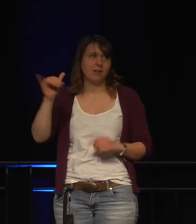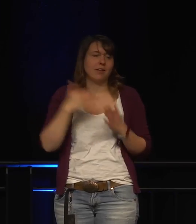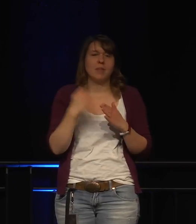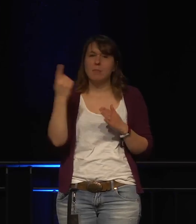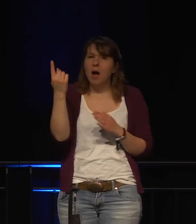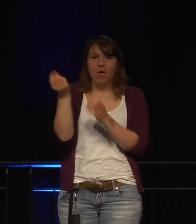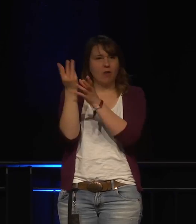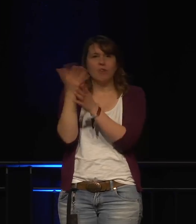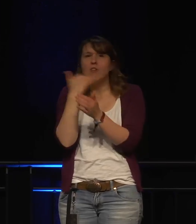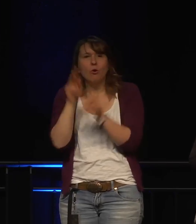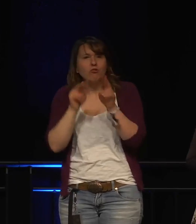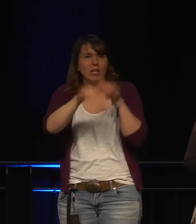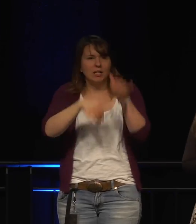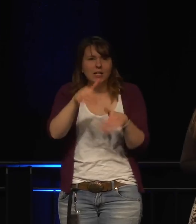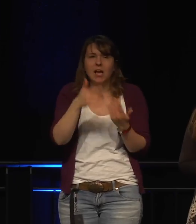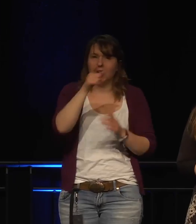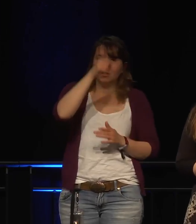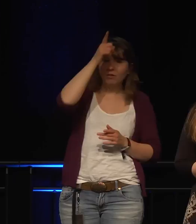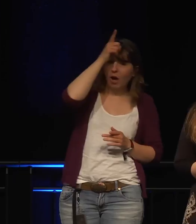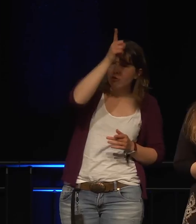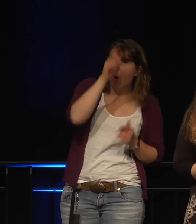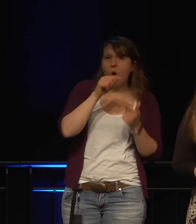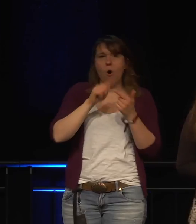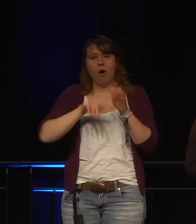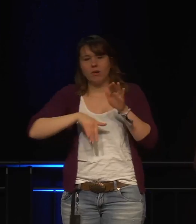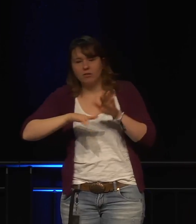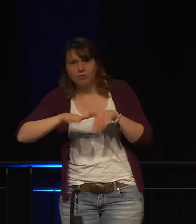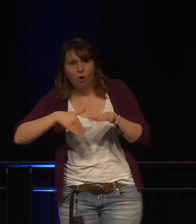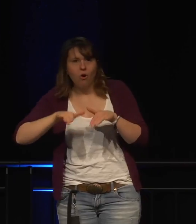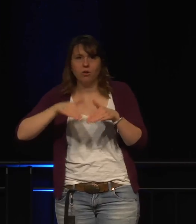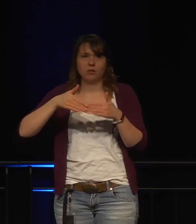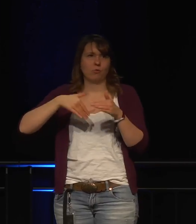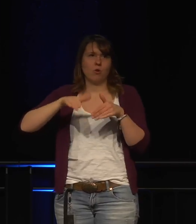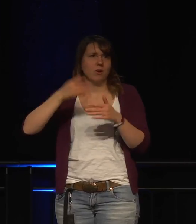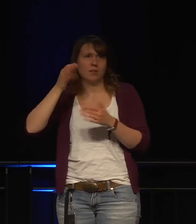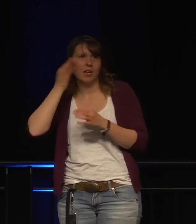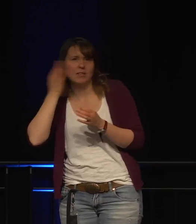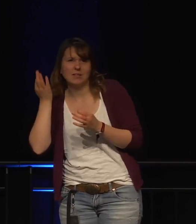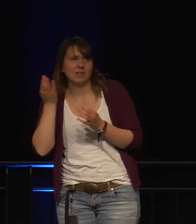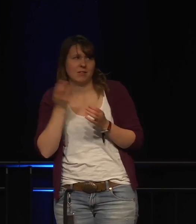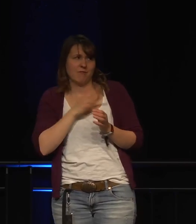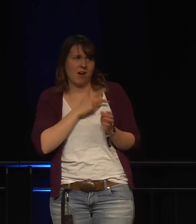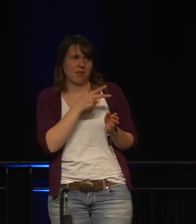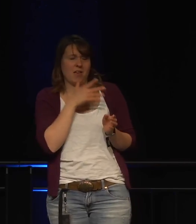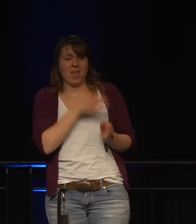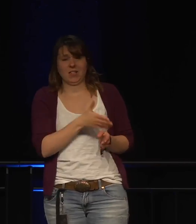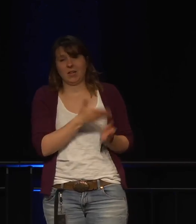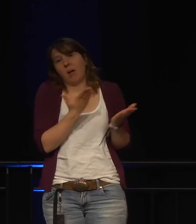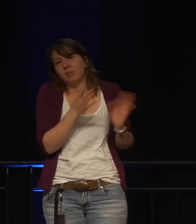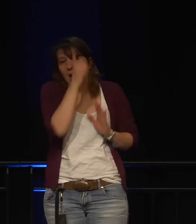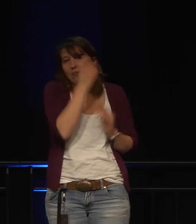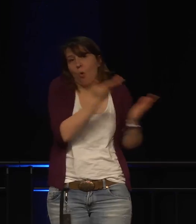Es un unicornio, pero también hay perros y gatos y unicornios. Y es muy feo, pero es un